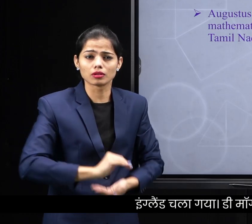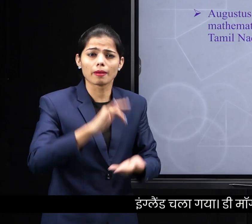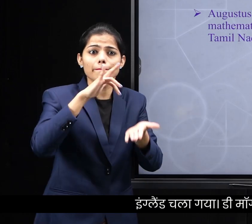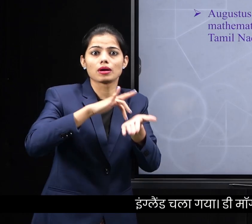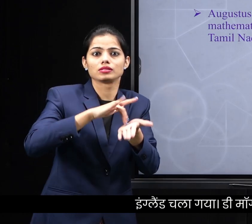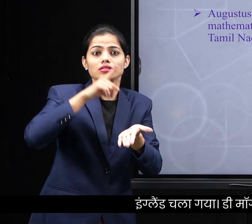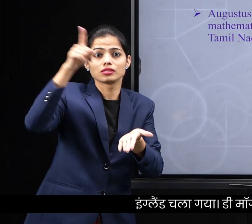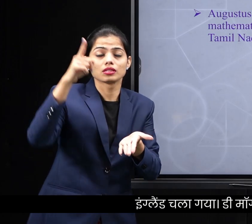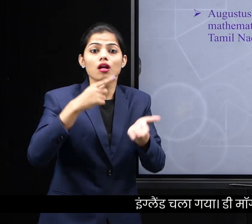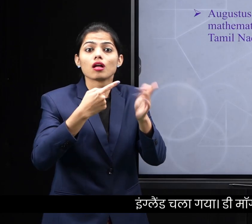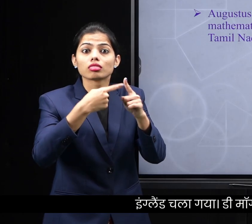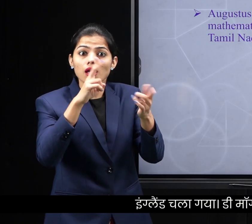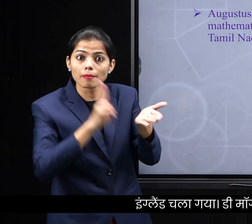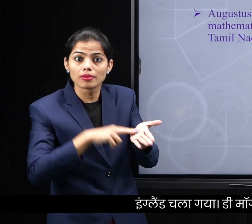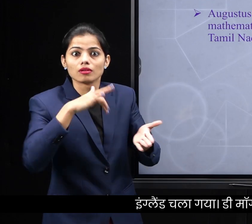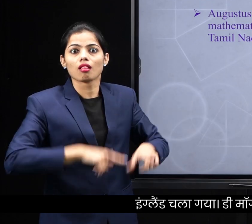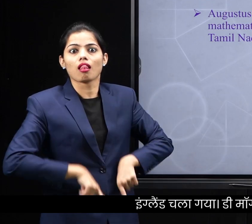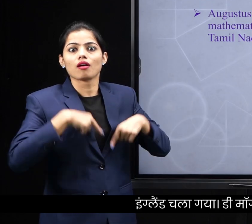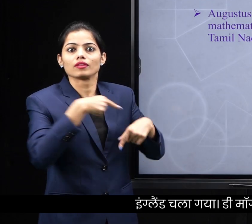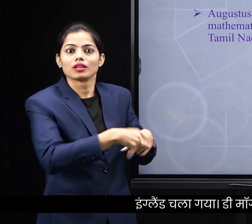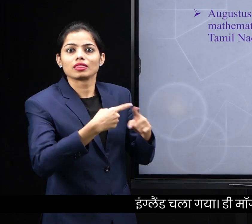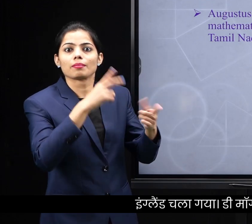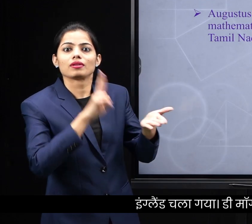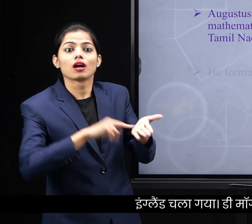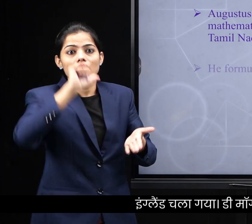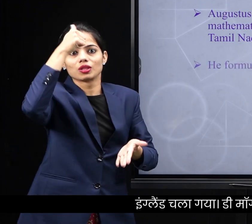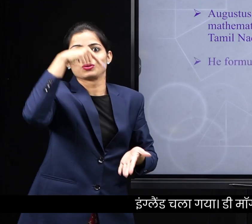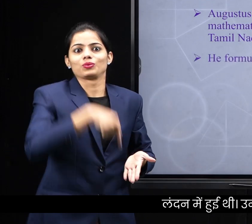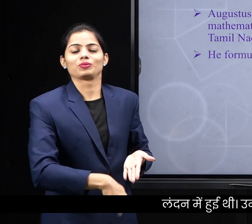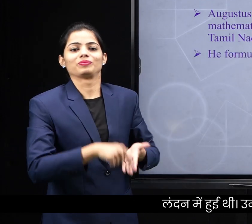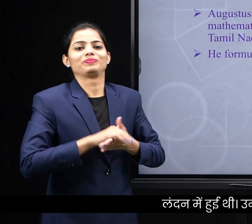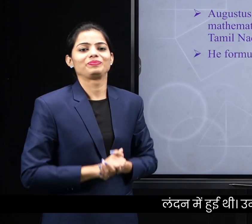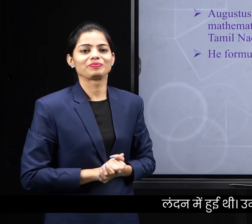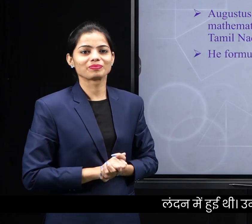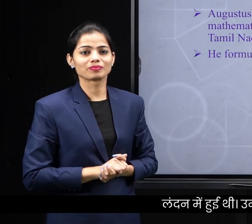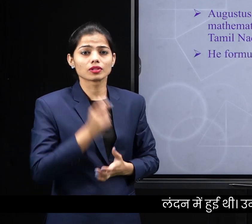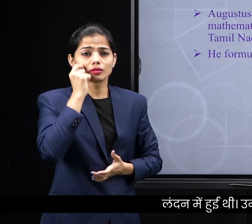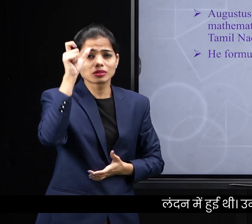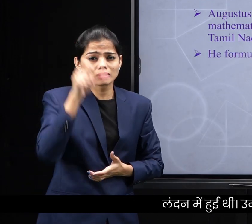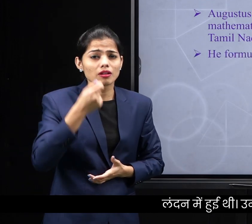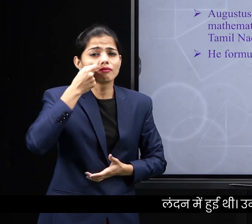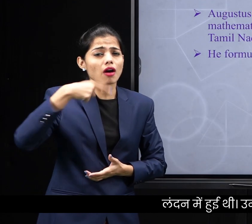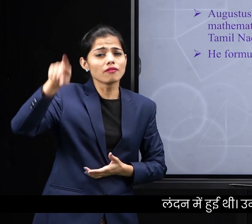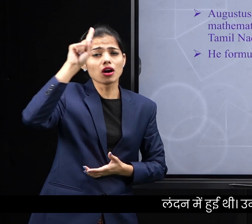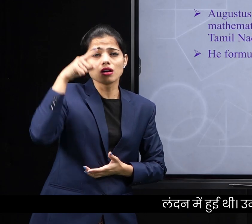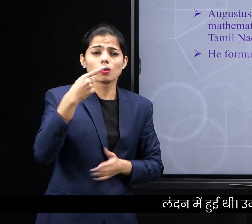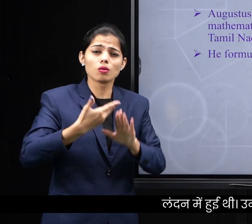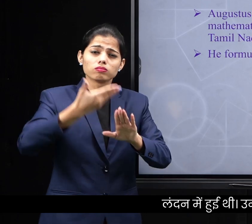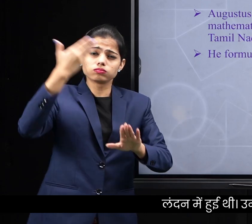गए। डी मॉर्गन की शिक्षा ट्रिनिटी कॉलेज, कैम्ब्रिज, लंदन में हुई थी। उन्होंने समुच्चय, अंतर और